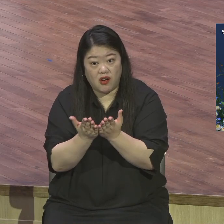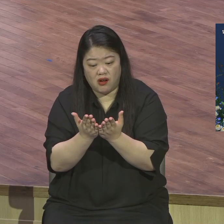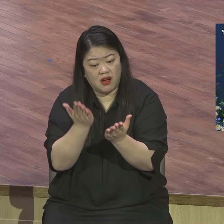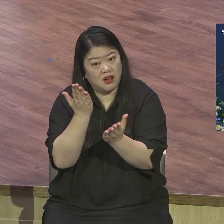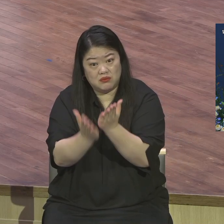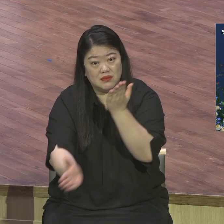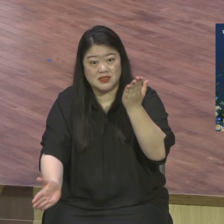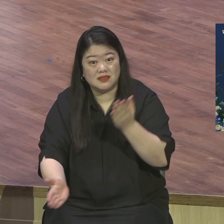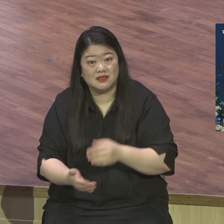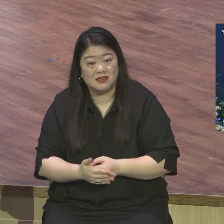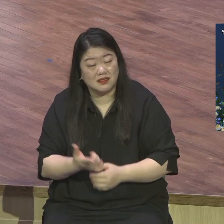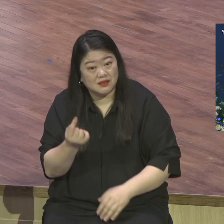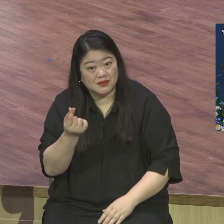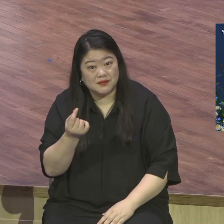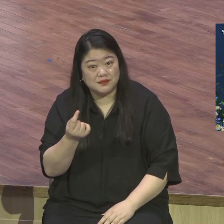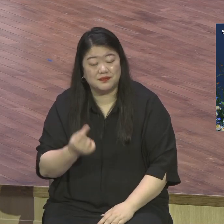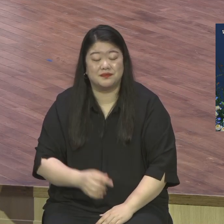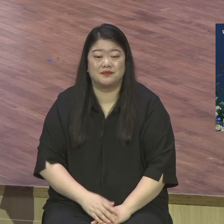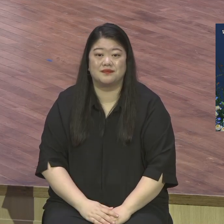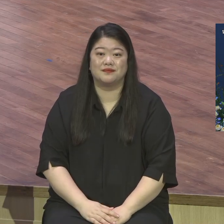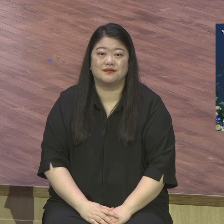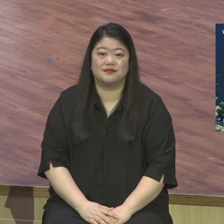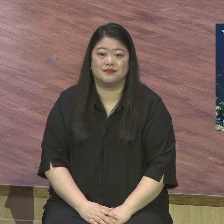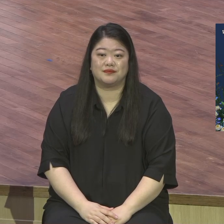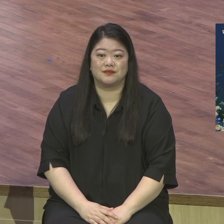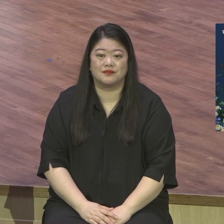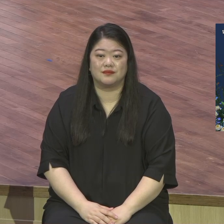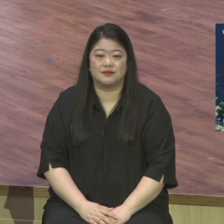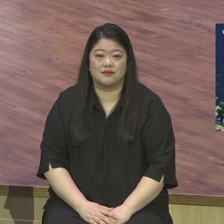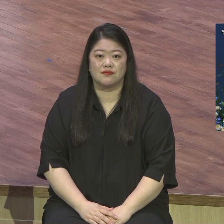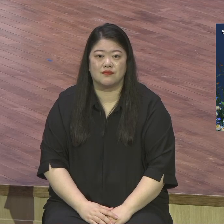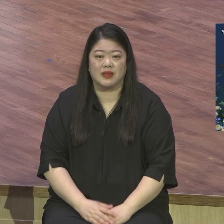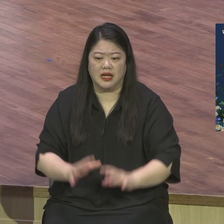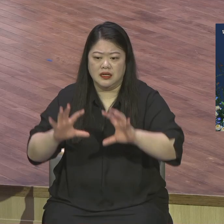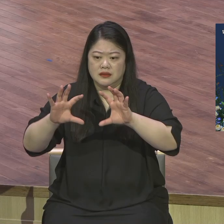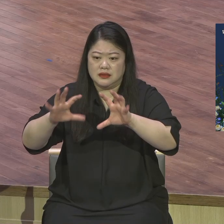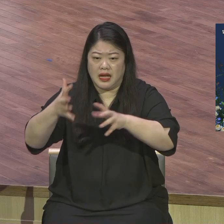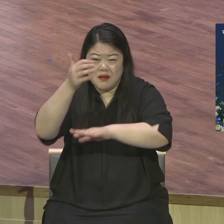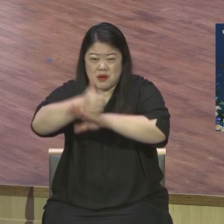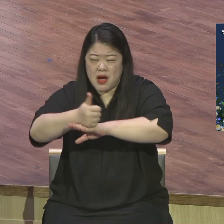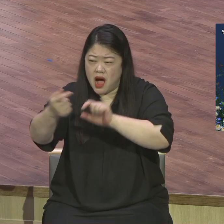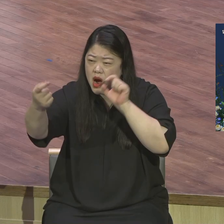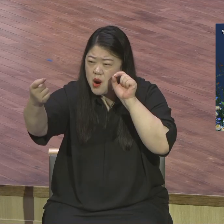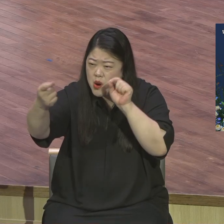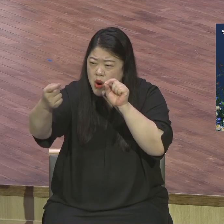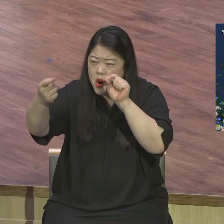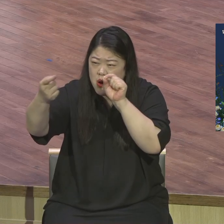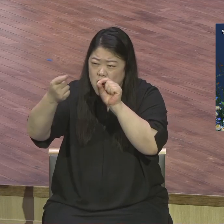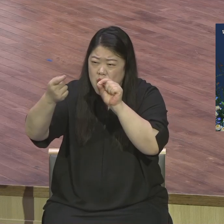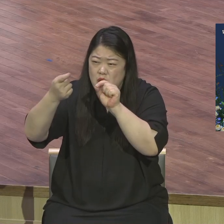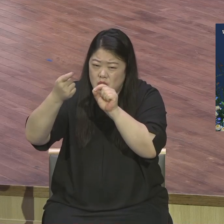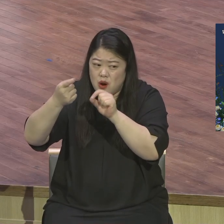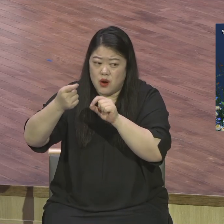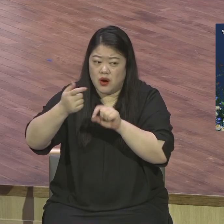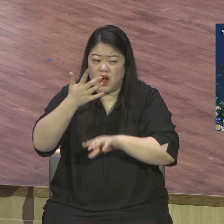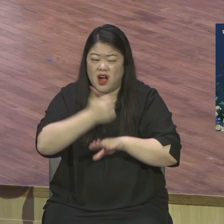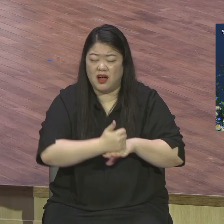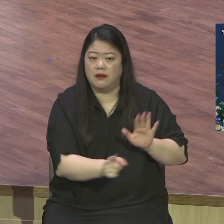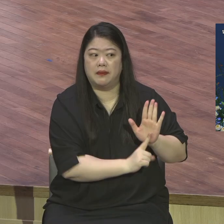성경적이지 않습니다. 그러면서 정말 곧 온다. 그러면서 많은 사람들을 미혹했어요.